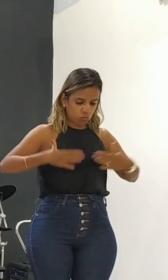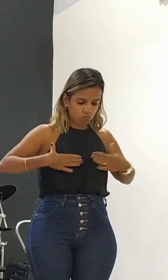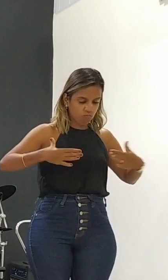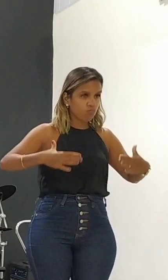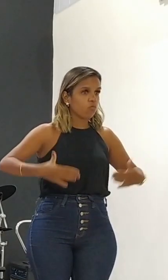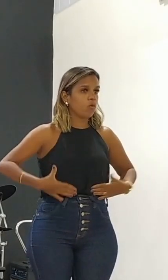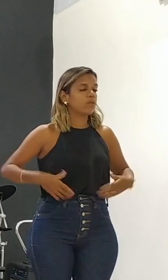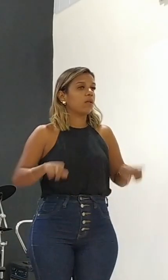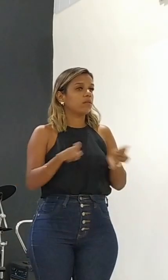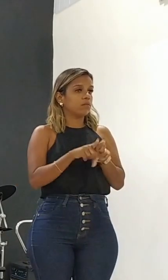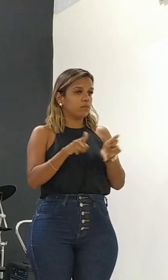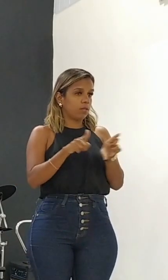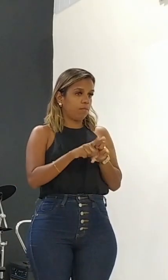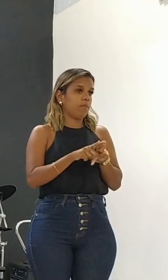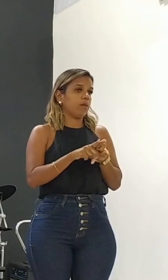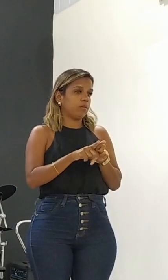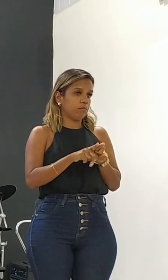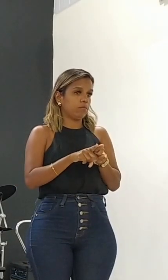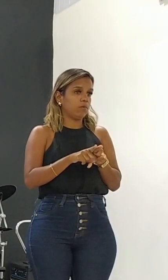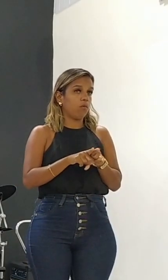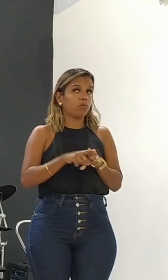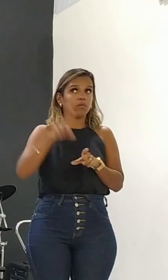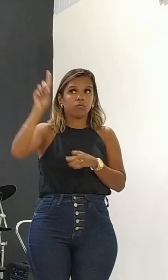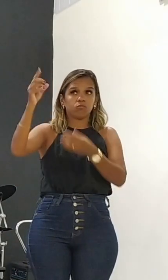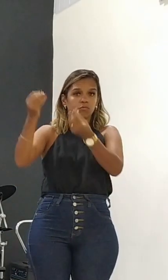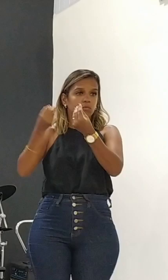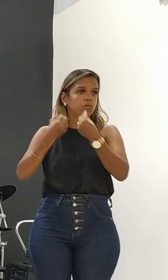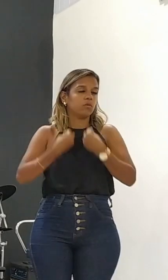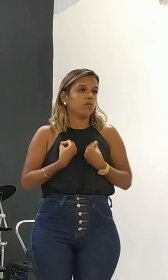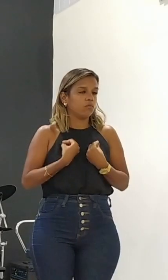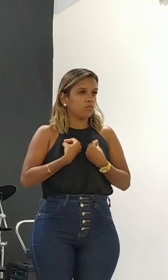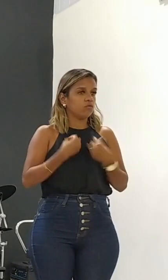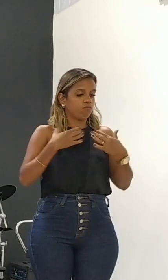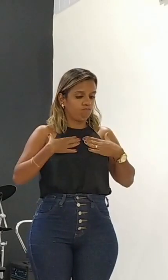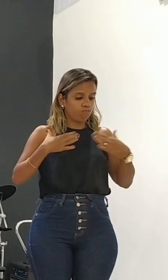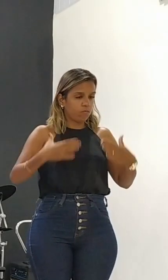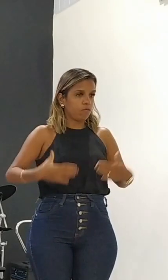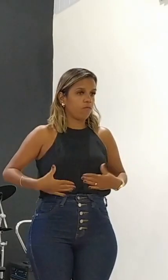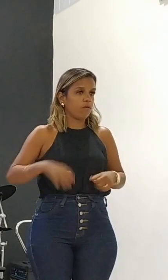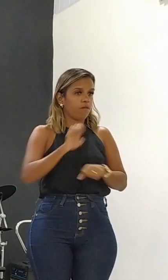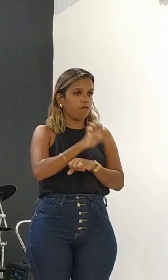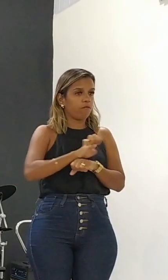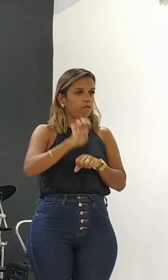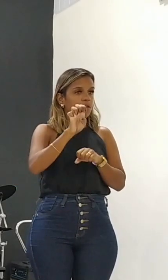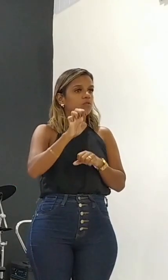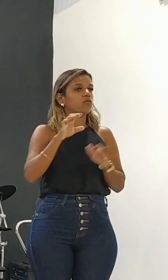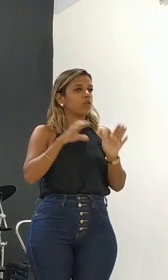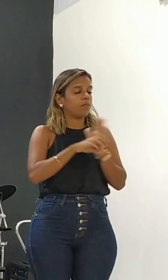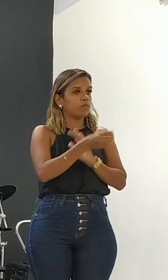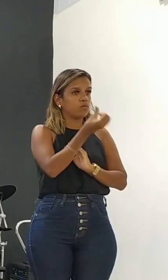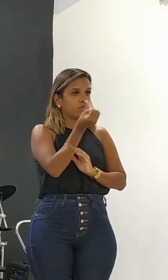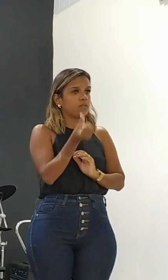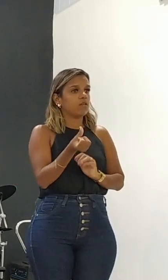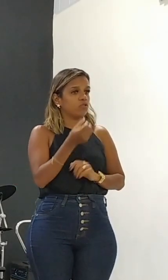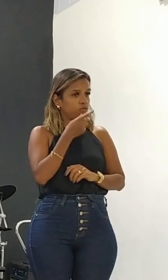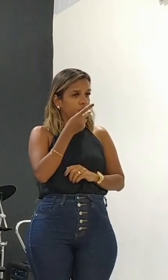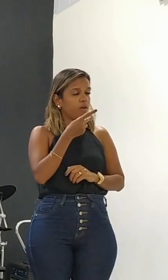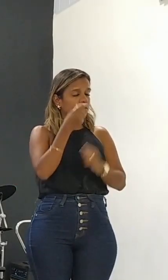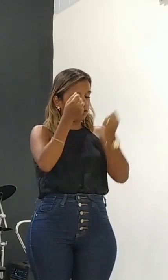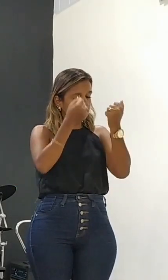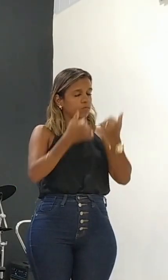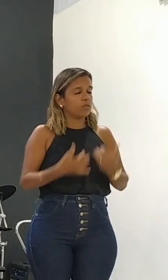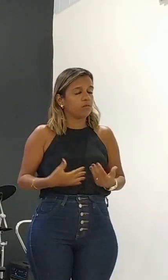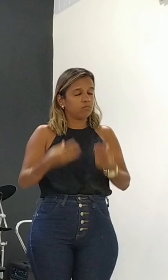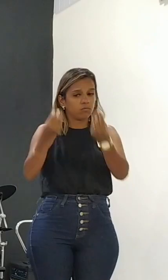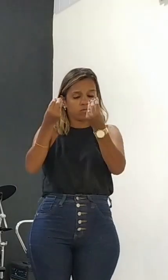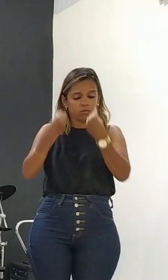dessa armadura que Deus nos deu para nós nos vestirmos. Está lá em Efésios capítulo 6, a partir do versículo 10. Deus